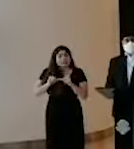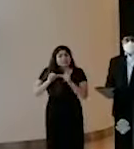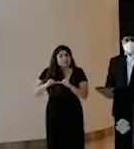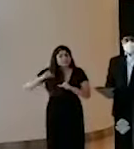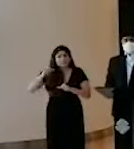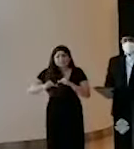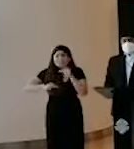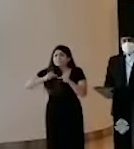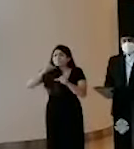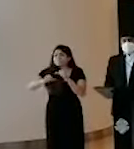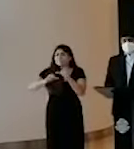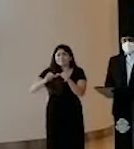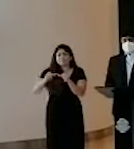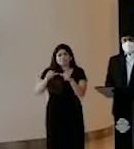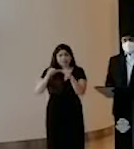presente.